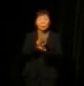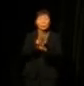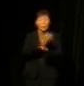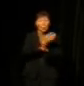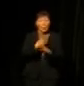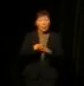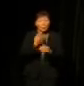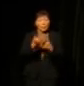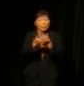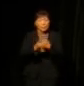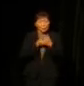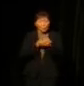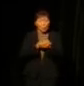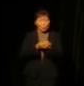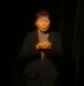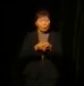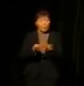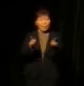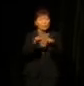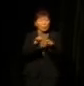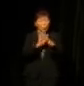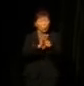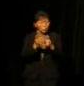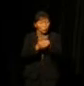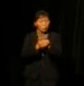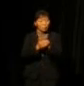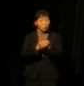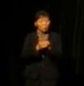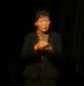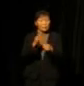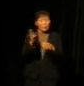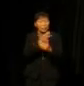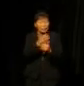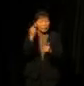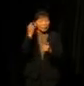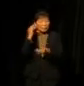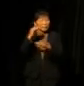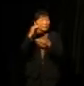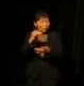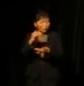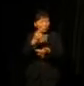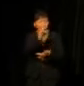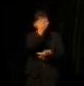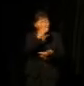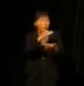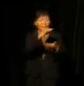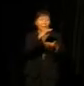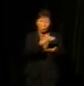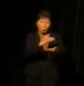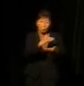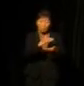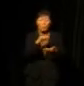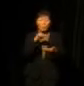助、共助、公助、減災について気づいたこと、学んでいることは、黄色いハンカチ